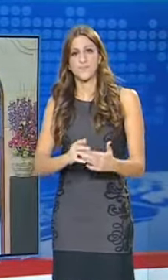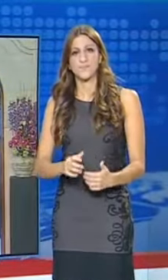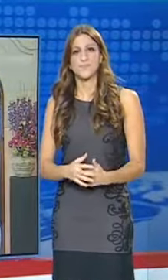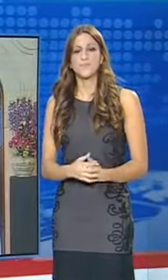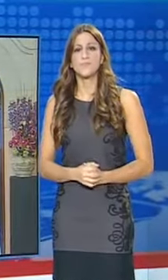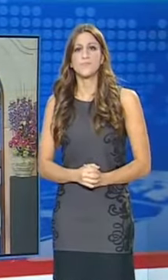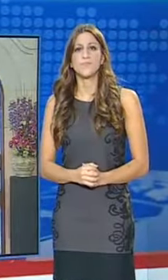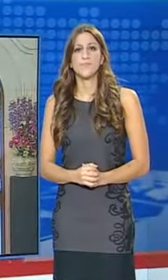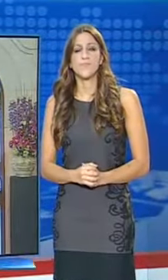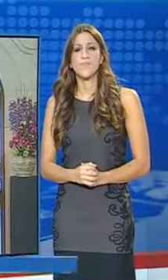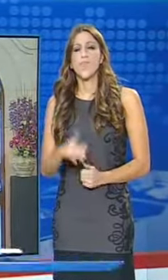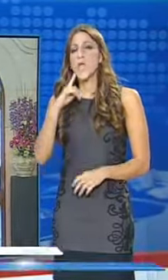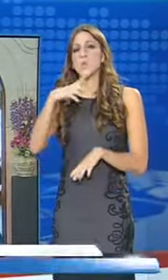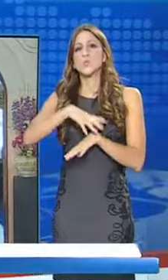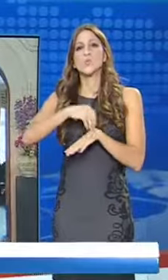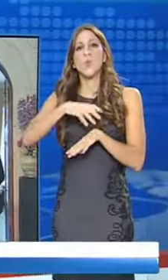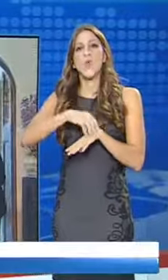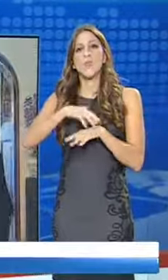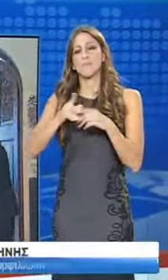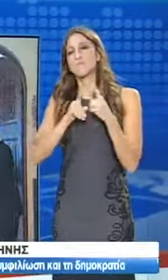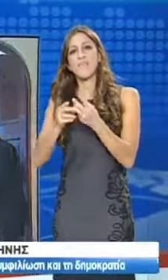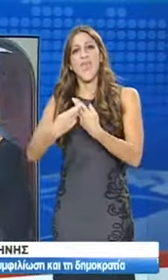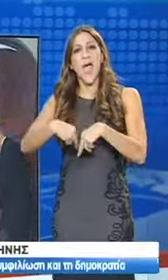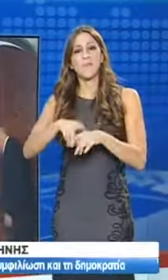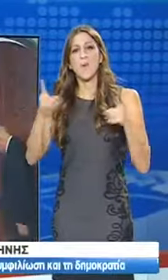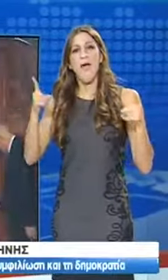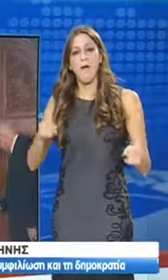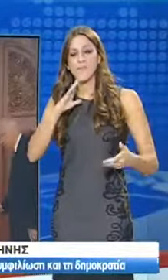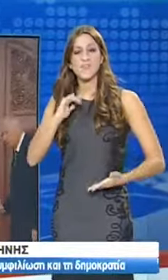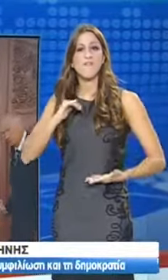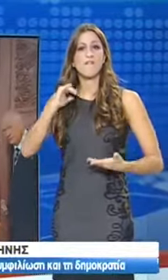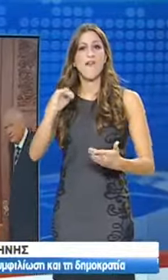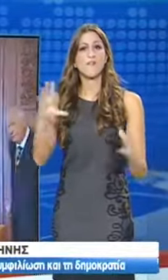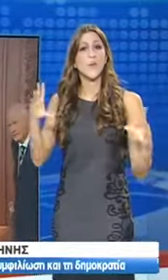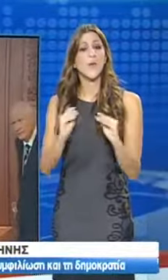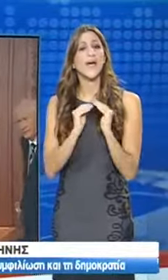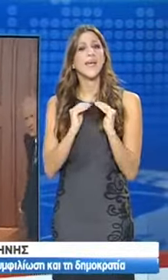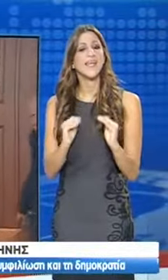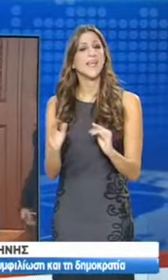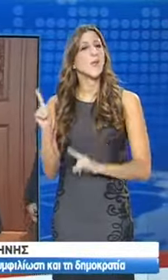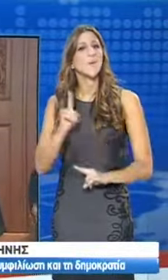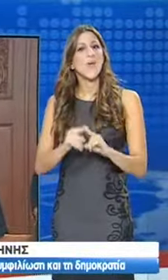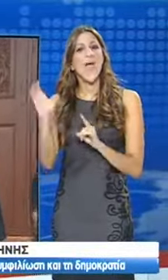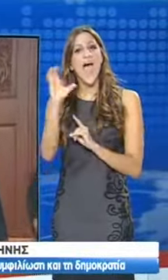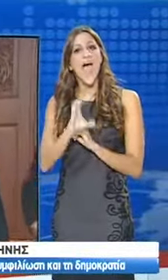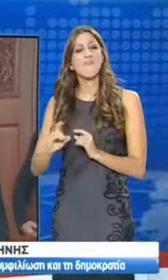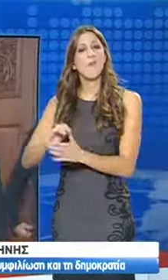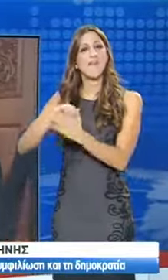Ένωση απονέμεται το εφετινό Νόμπελ Ειρήνης για τη συμβολή της στην πρόθεση της ειρήνης και της συμφιλίωσης, της δημοκρατίας και των ανθρωπίνων